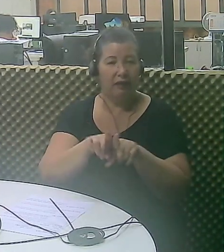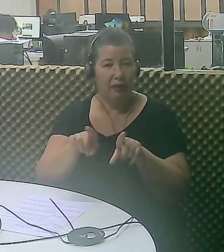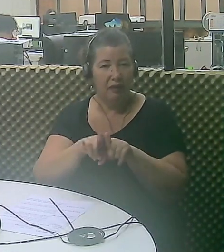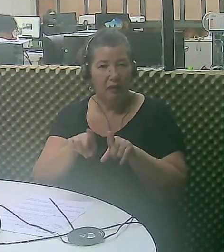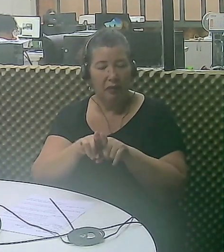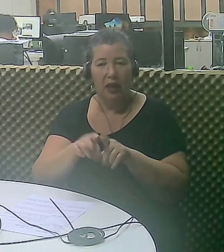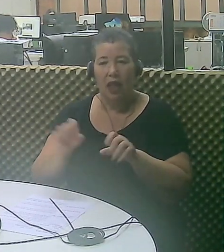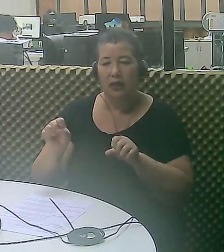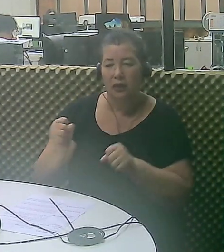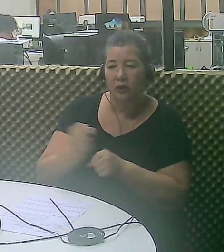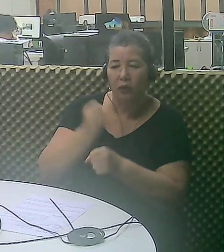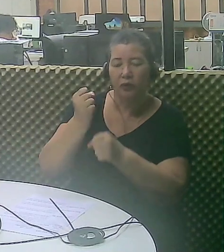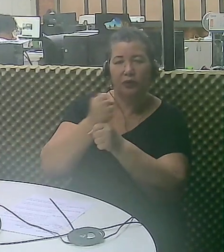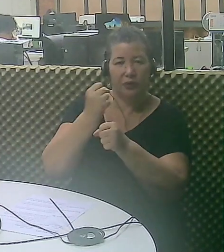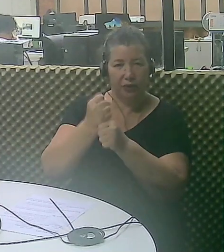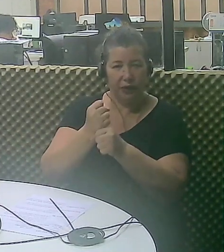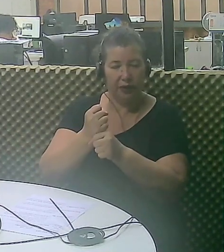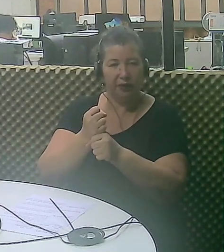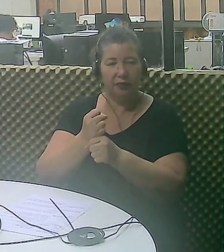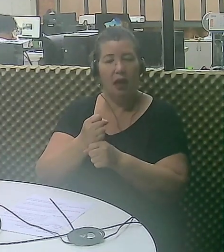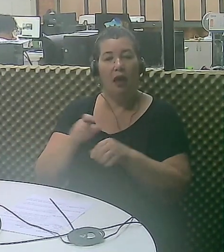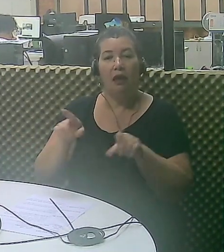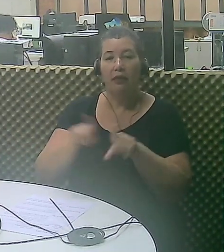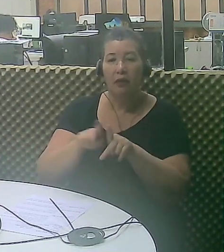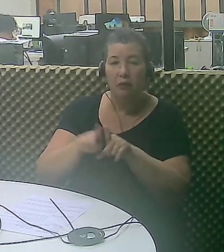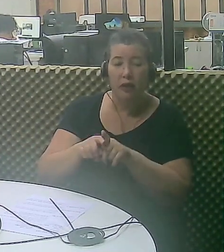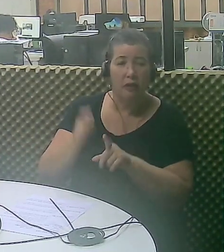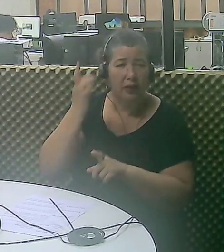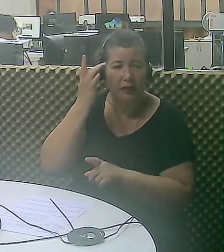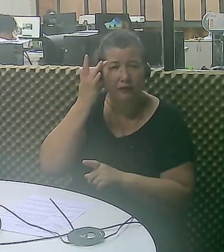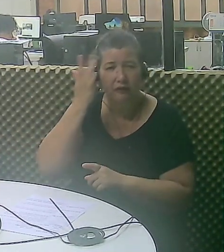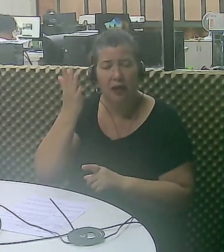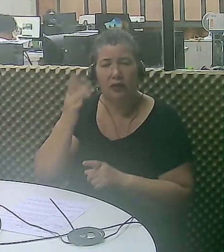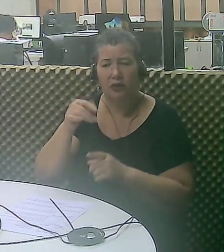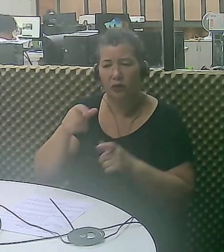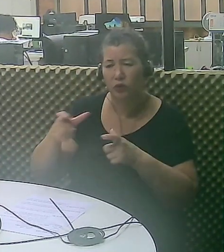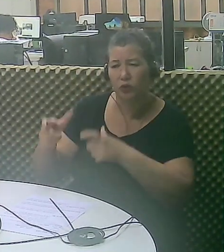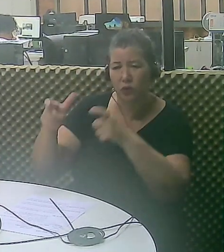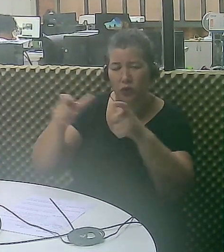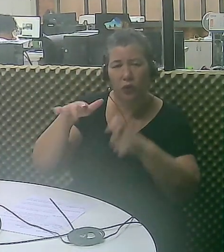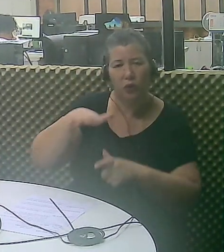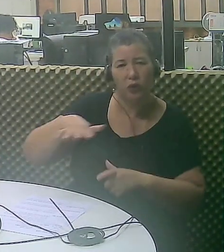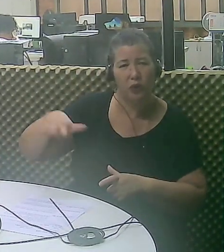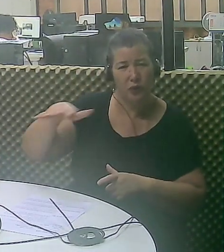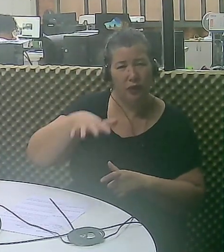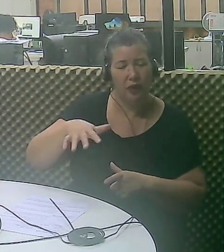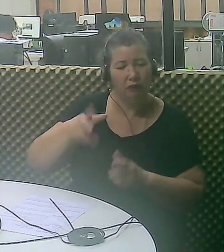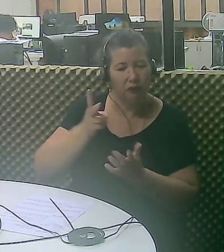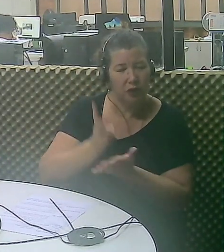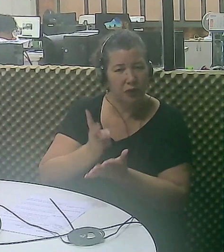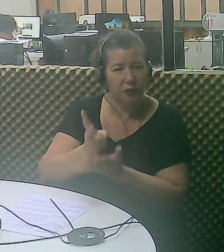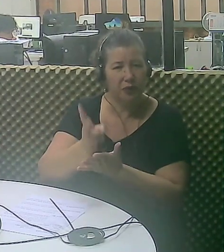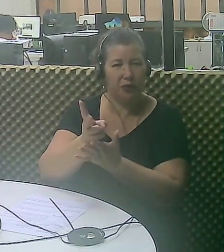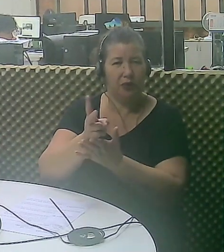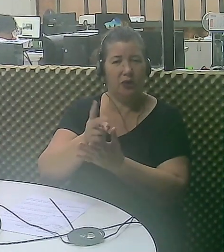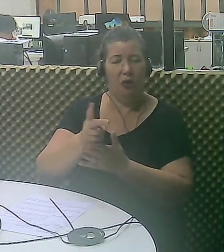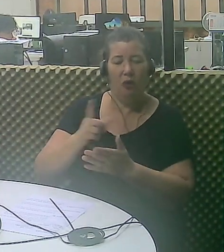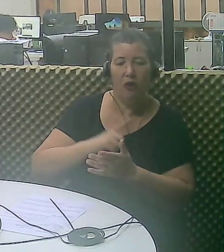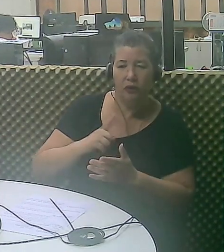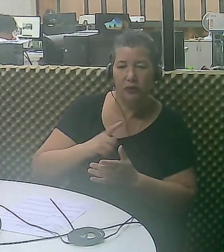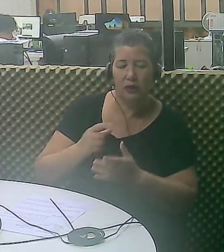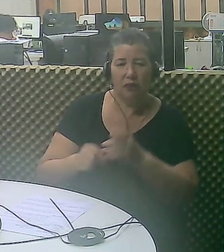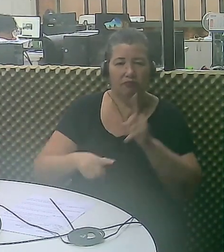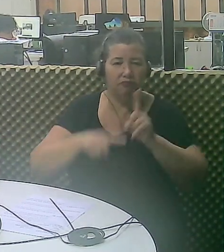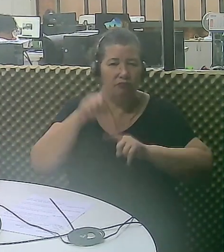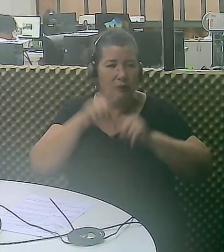respectivas infraestruturas. E flexibilizam o uso do zoneamento, permitindo a permanência ou a instalação destes